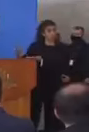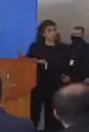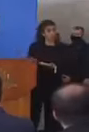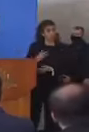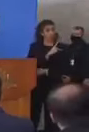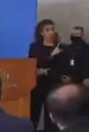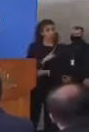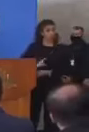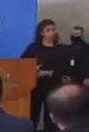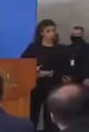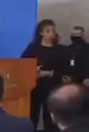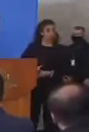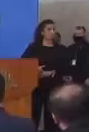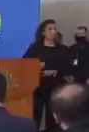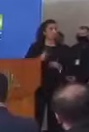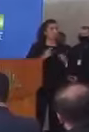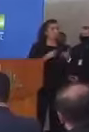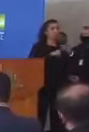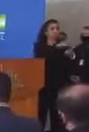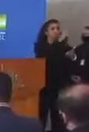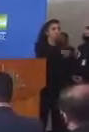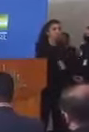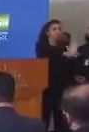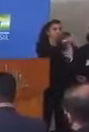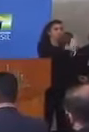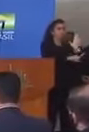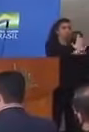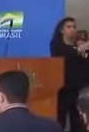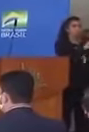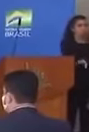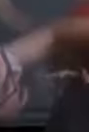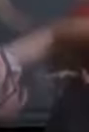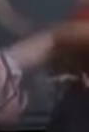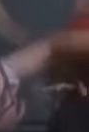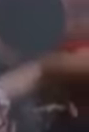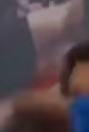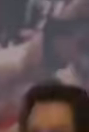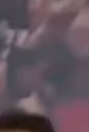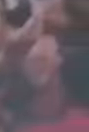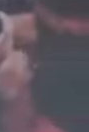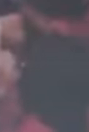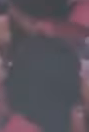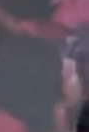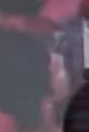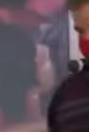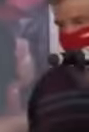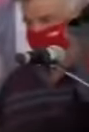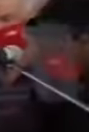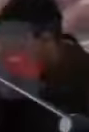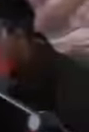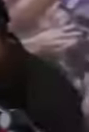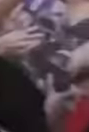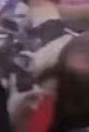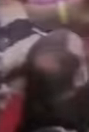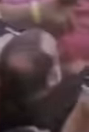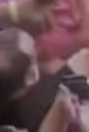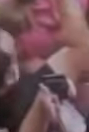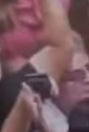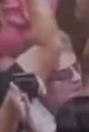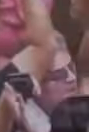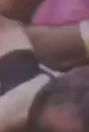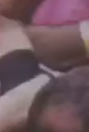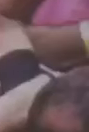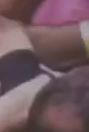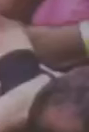surgiram mascarados começou há pouco mais de quatro horas depois do pronunciamento do ex-presidente Lula em que ele e